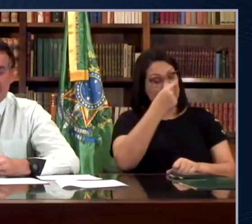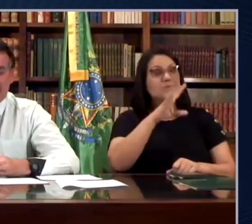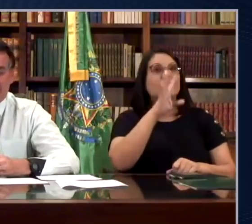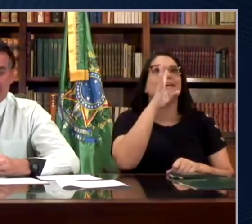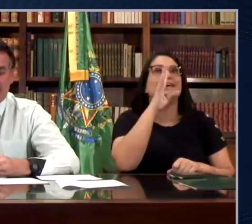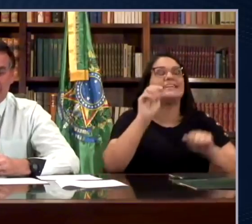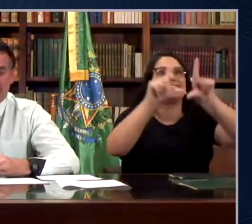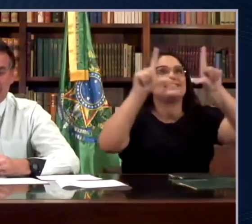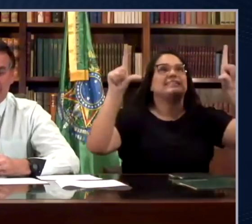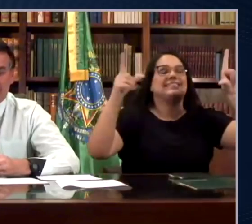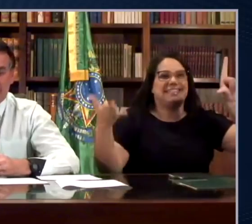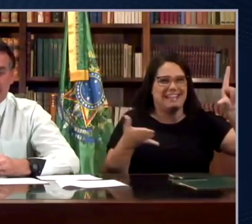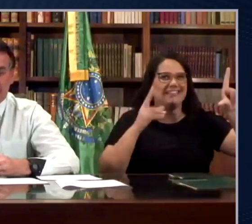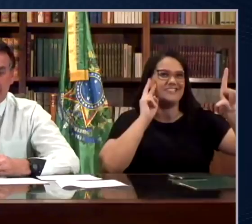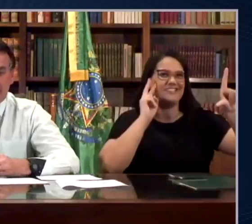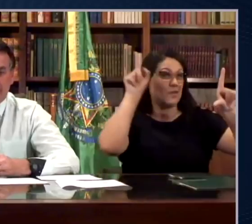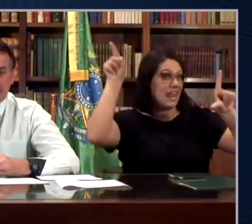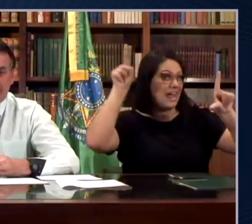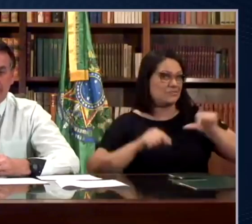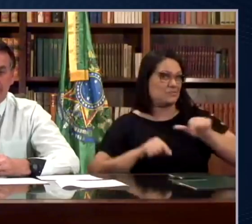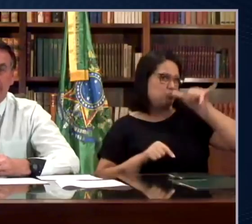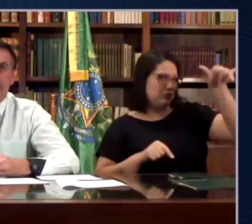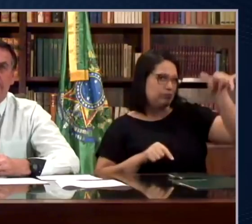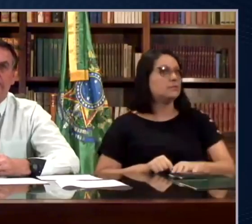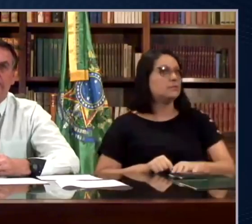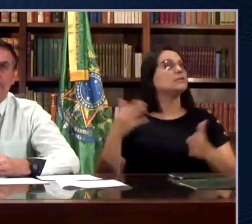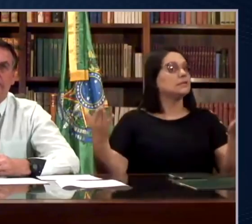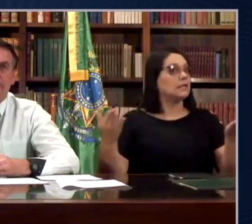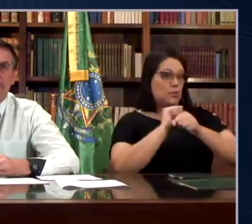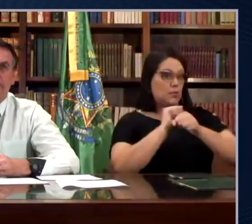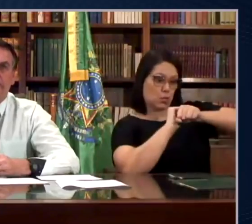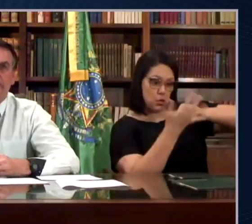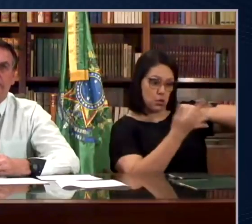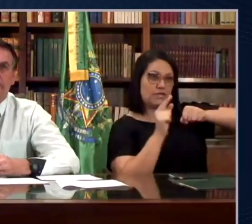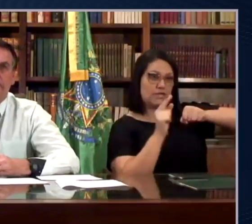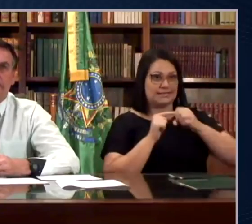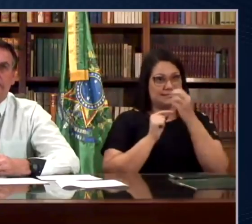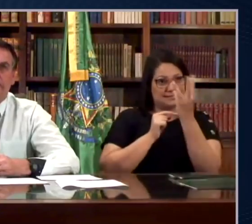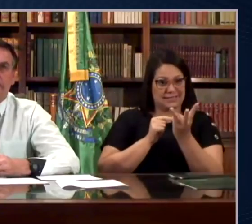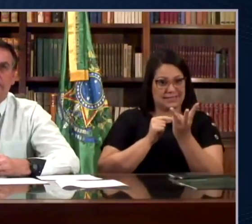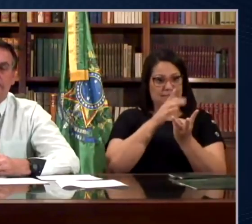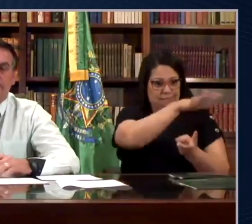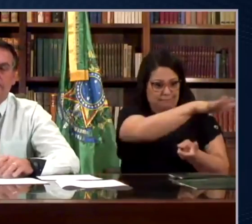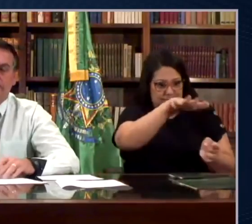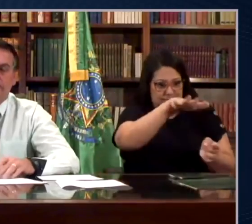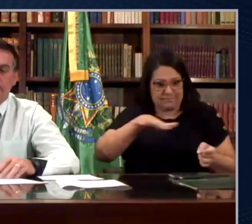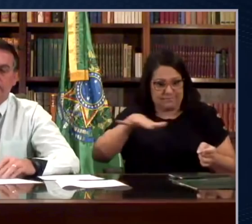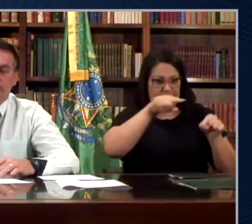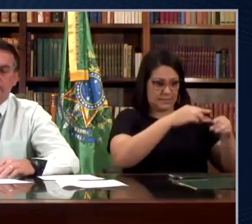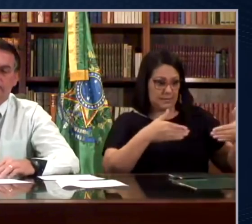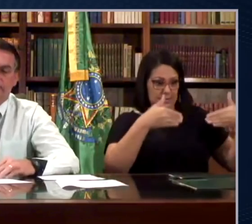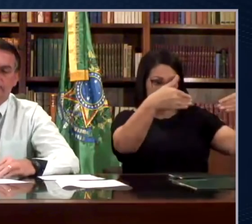esse combate ao coronavírus, ele tem 3 faces. Uma no Ministério da Saúde, é o cuidado da